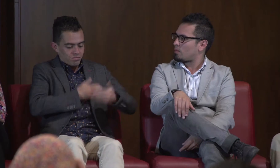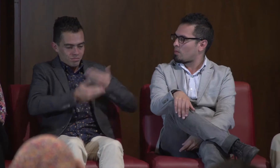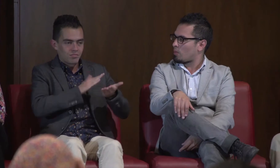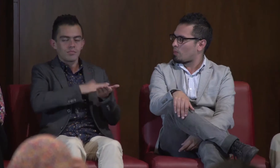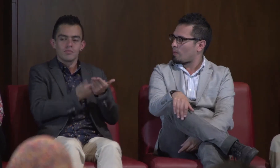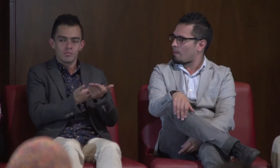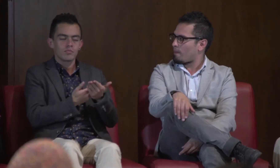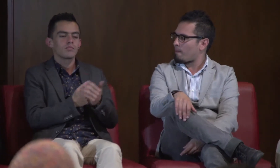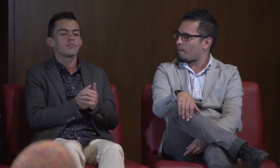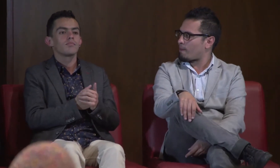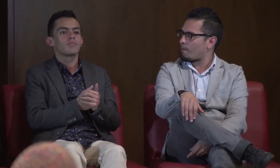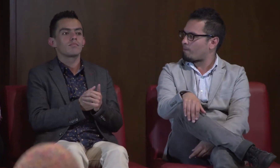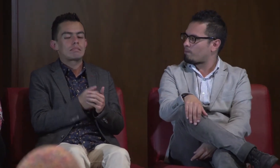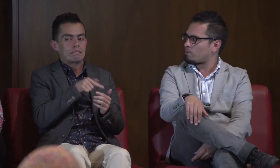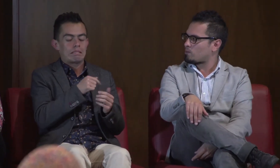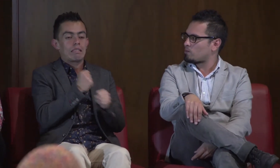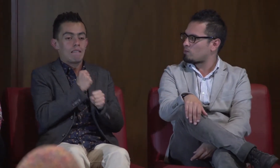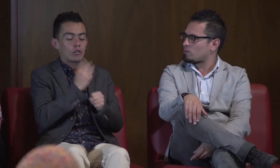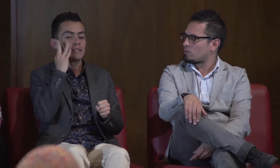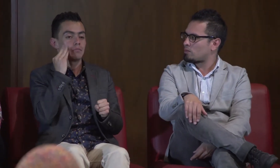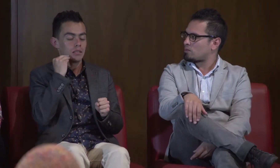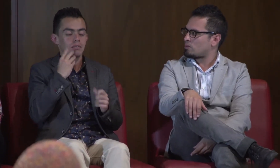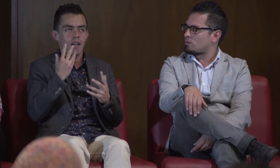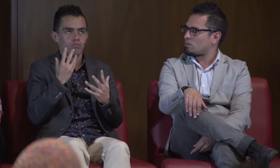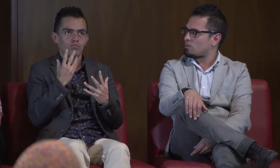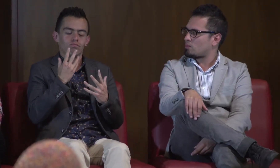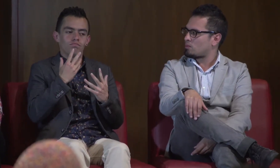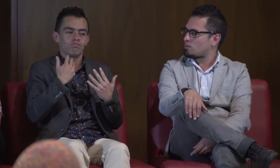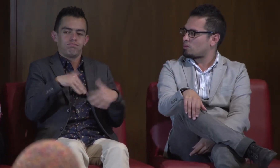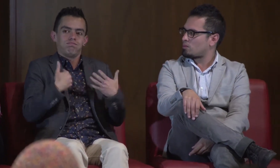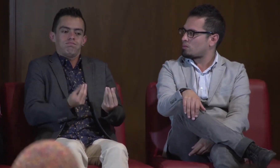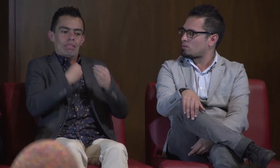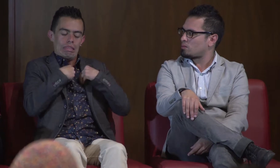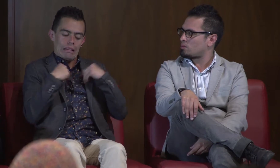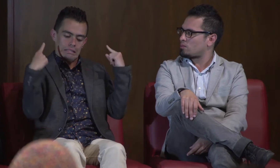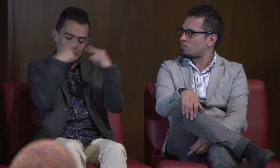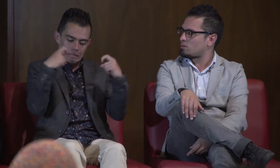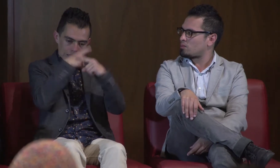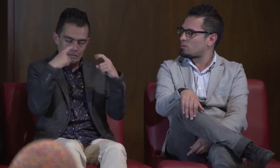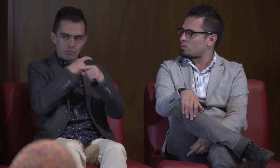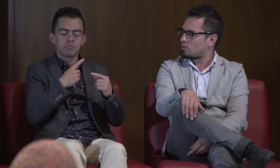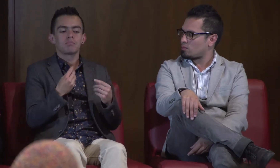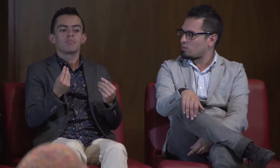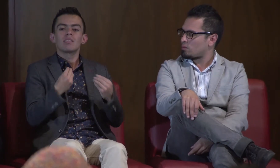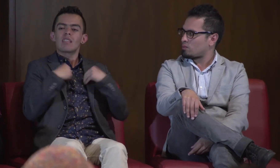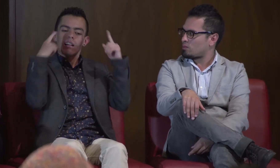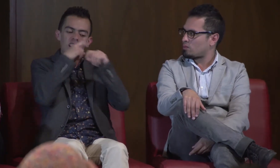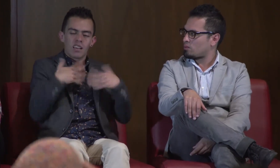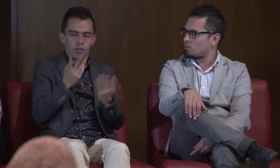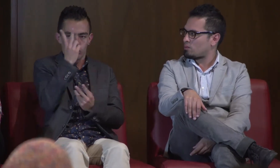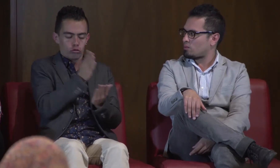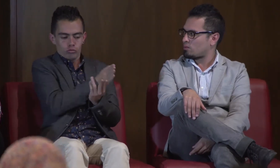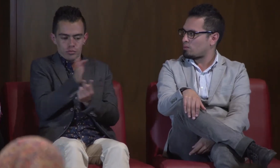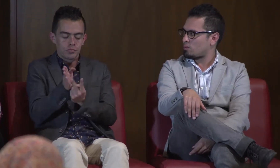Ok, el trabajo que adelantamos con el equipo que estaba trabajando precisamente en esto realmente nos dio una experiencia muy enriquecedora